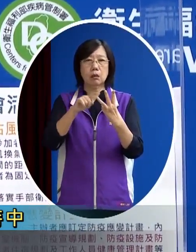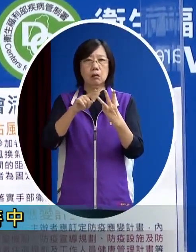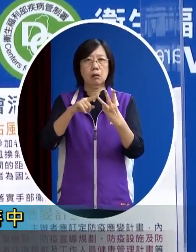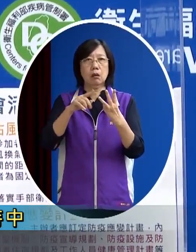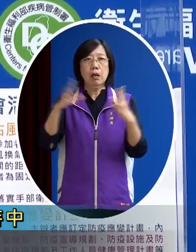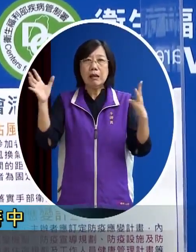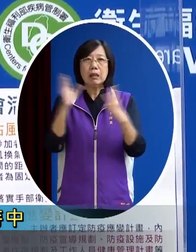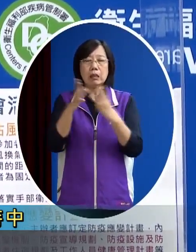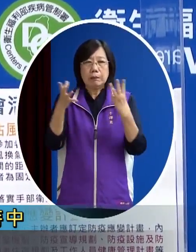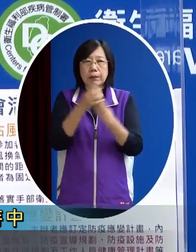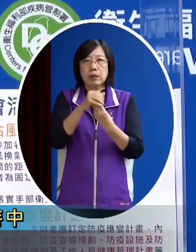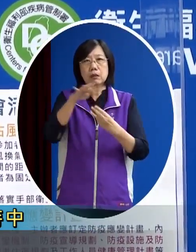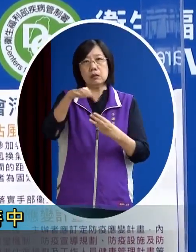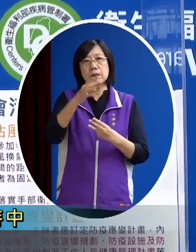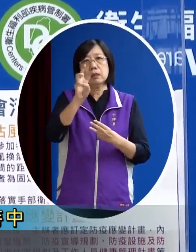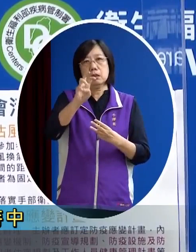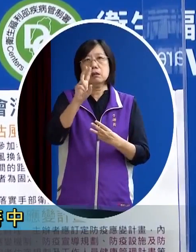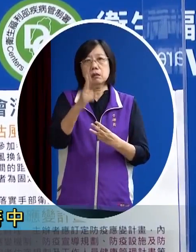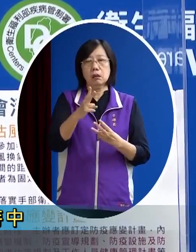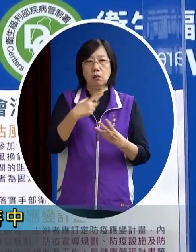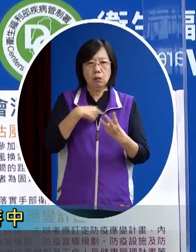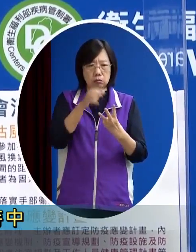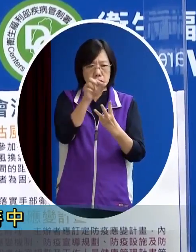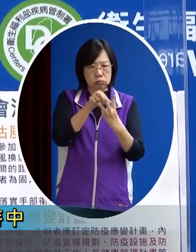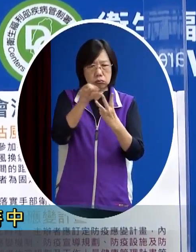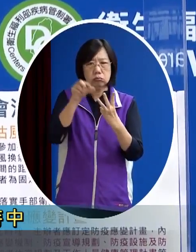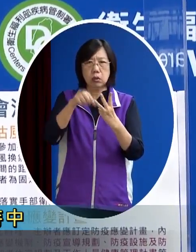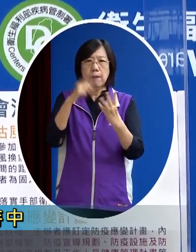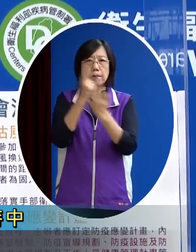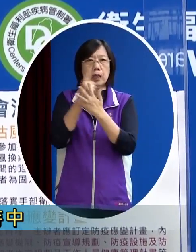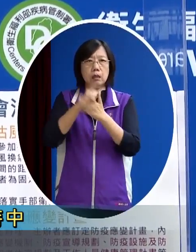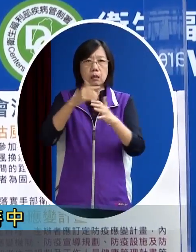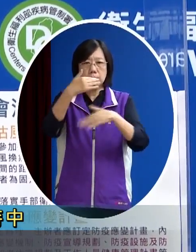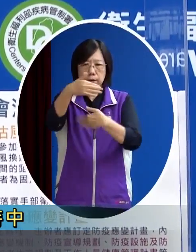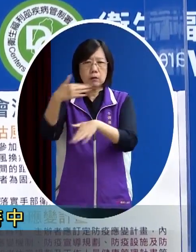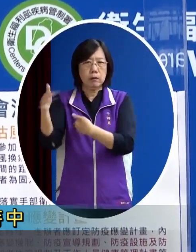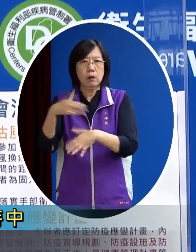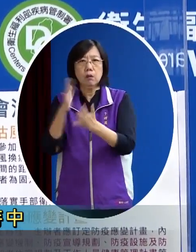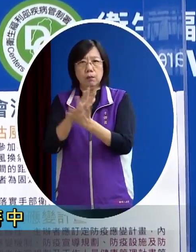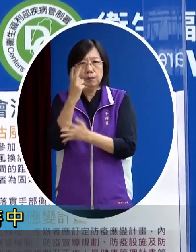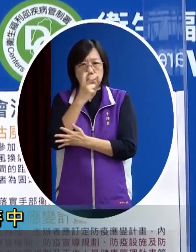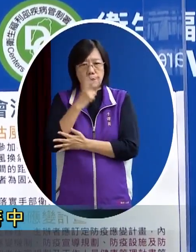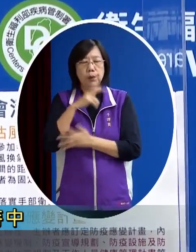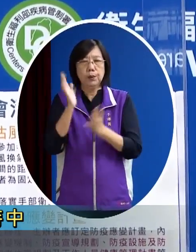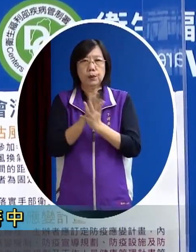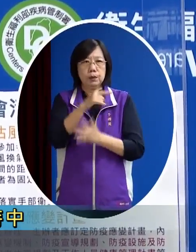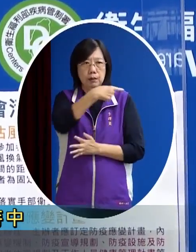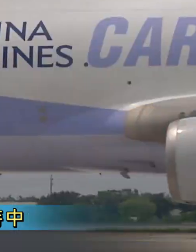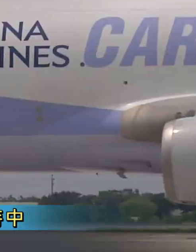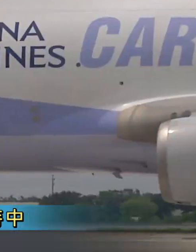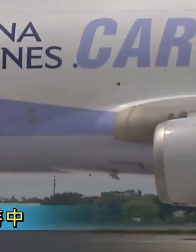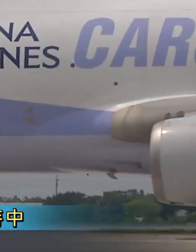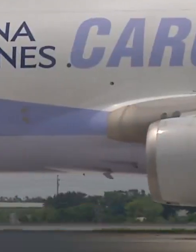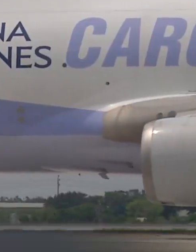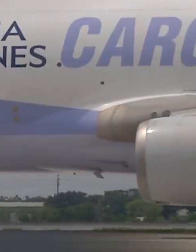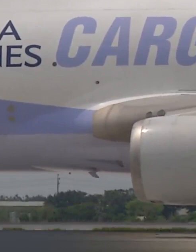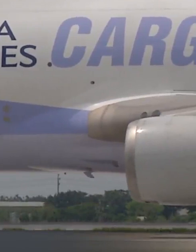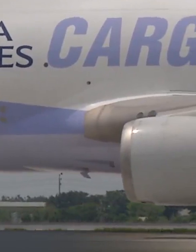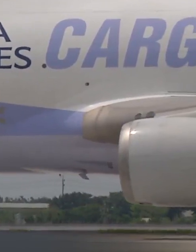环境的部分，我们大概采的都蛮细的，那每一间房间都有采，好，那都是阴性。 为了让外籍与国籍航空